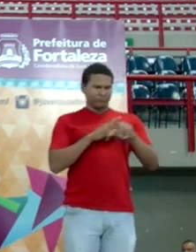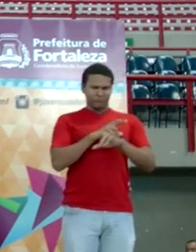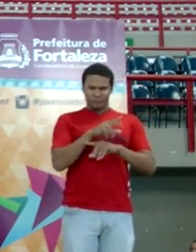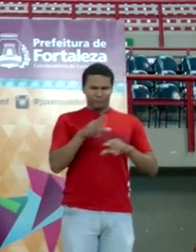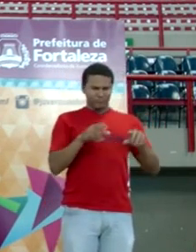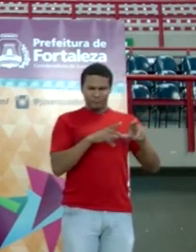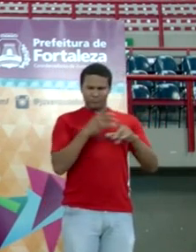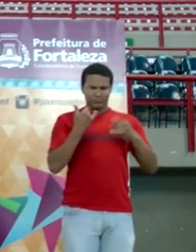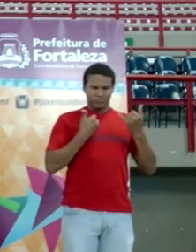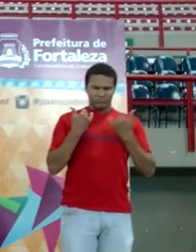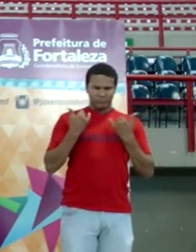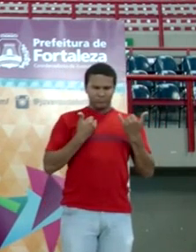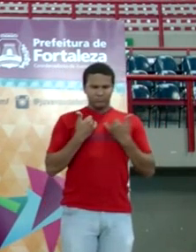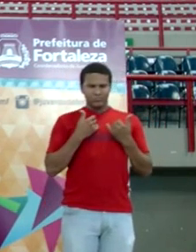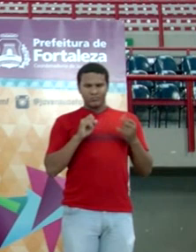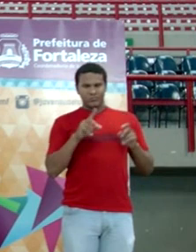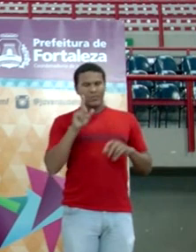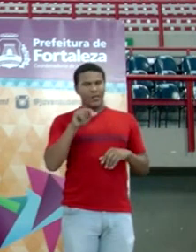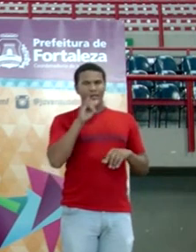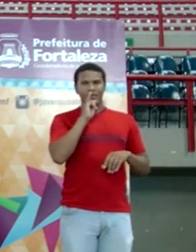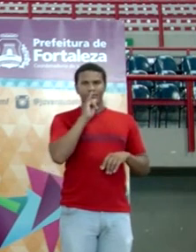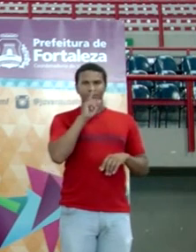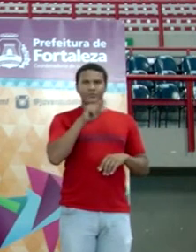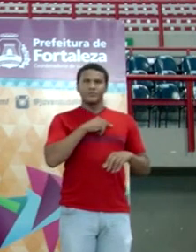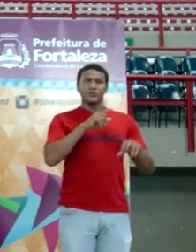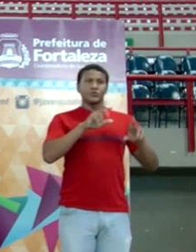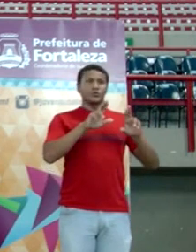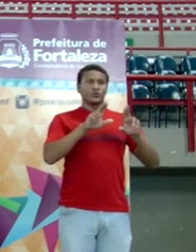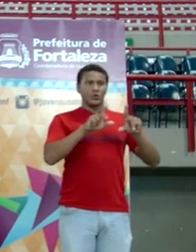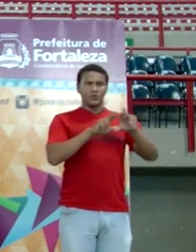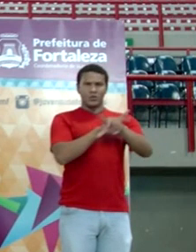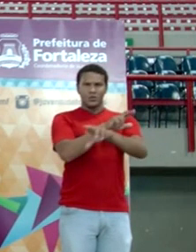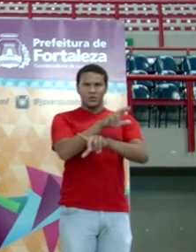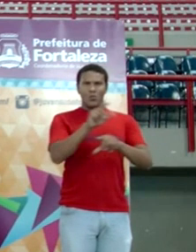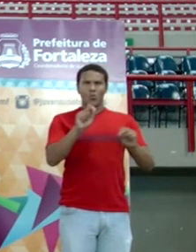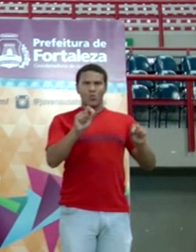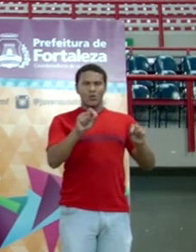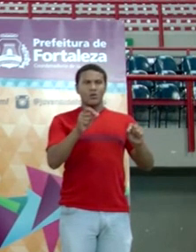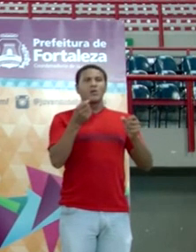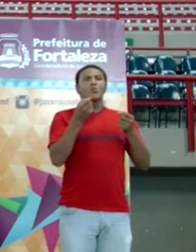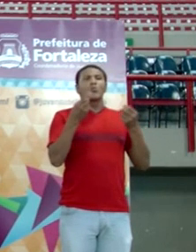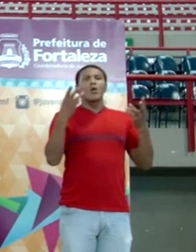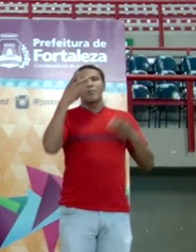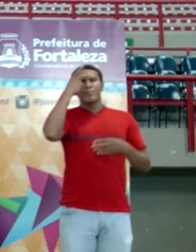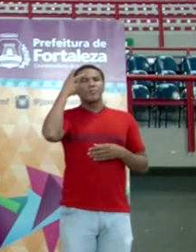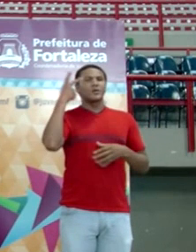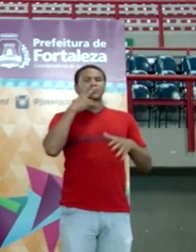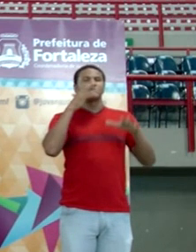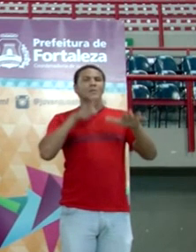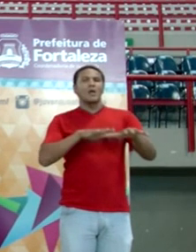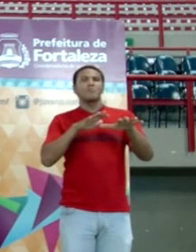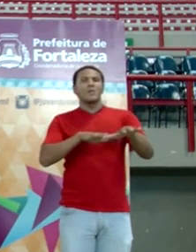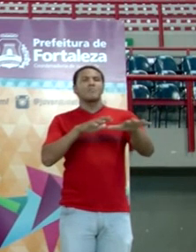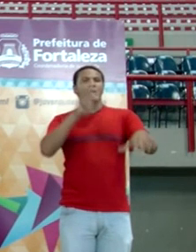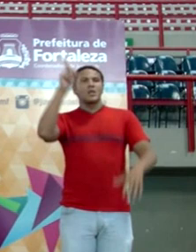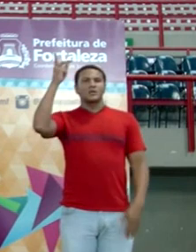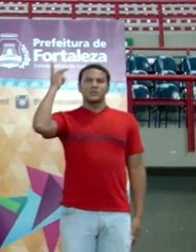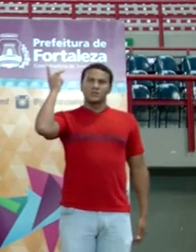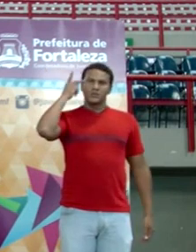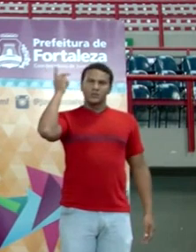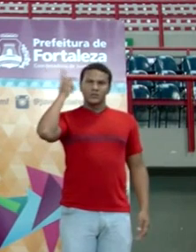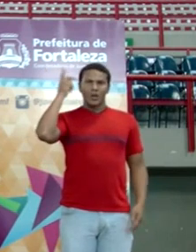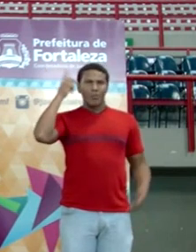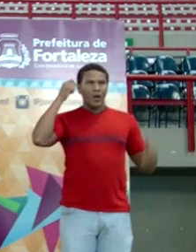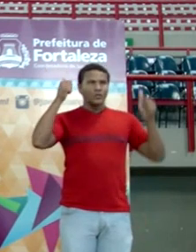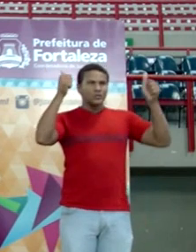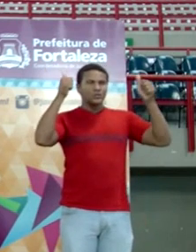disso foram as informações divulgadas sobre a quantidade de manifestantes em um dos protestos na capital paulista em